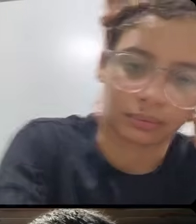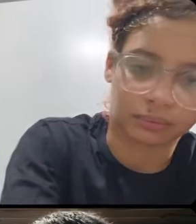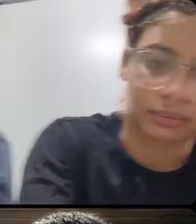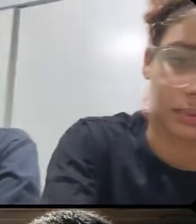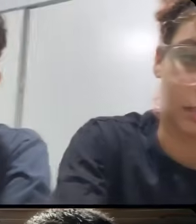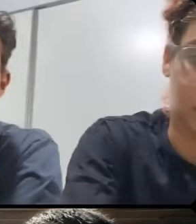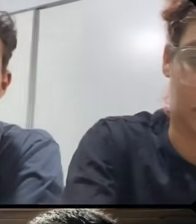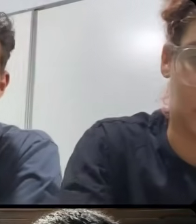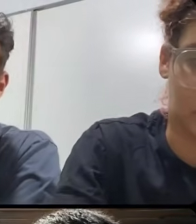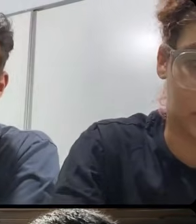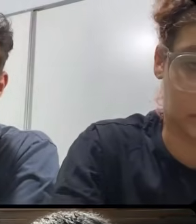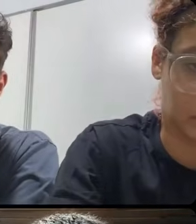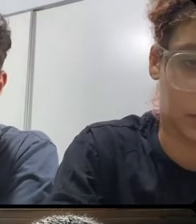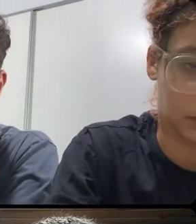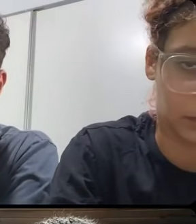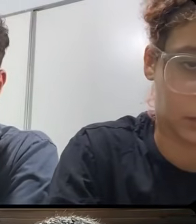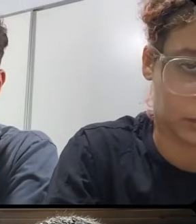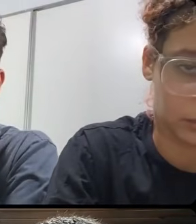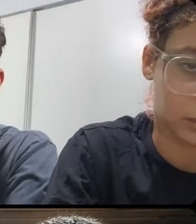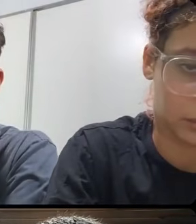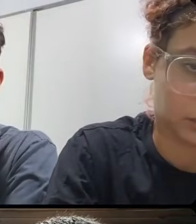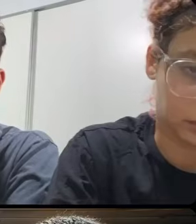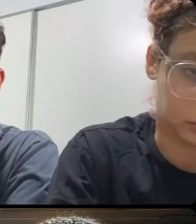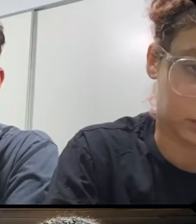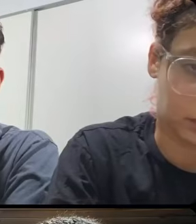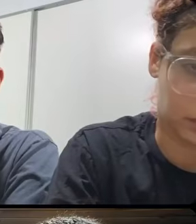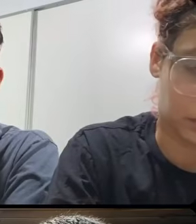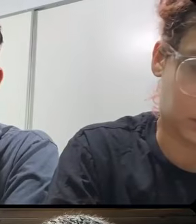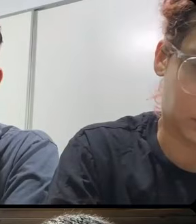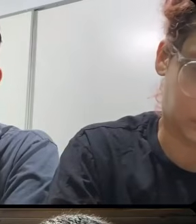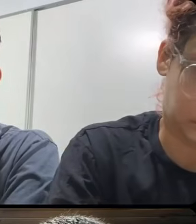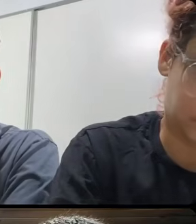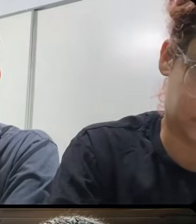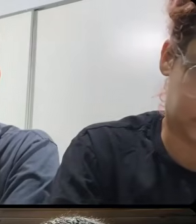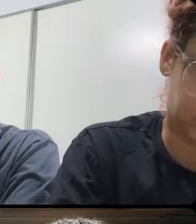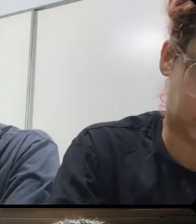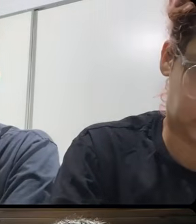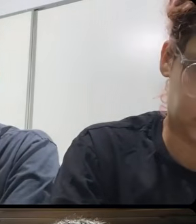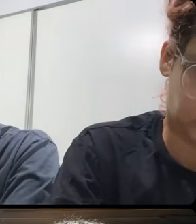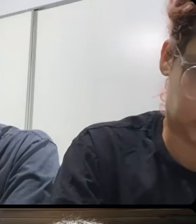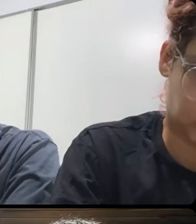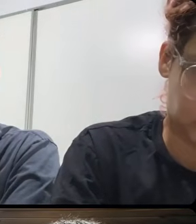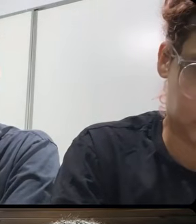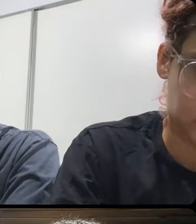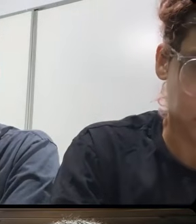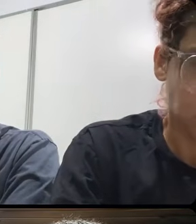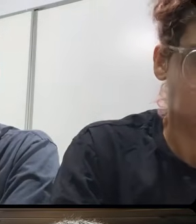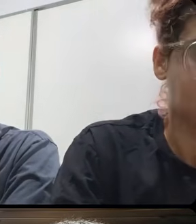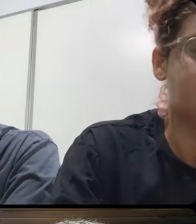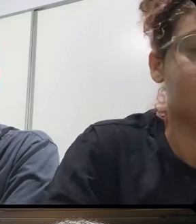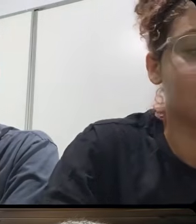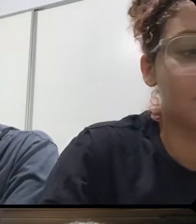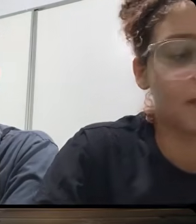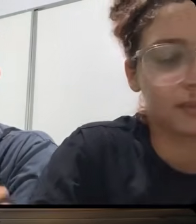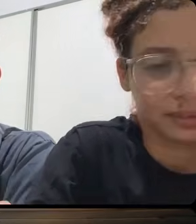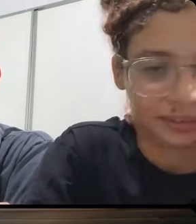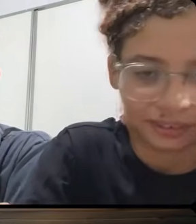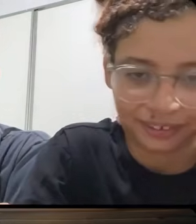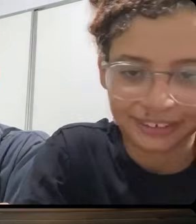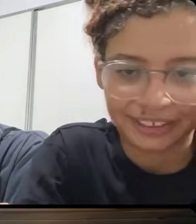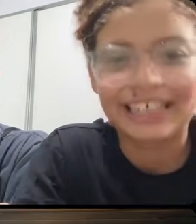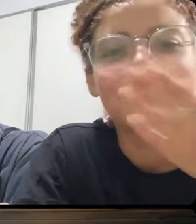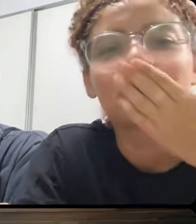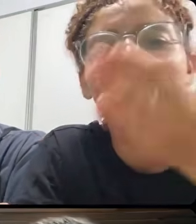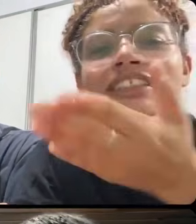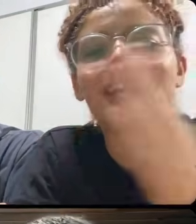a Samara Souza mandou só para responder. Rafaela, além de ensinar por onde ela passa, ela continua acompanhando a gente mesmo de